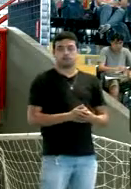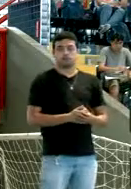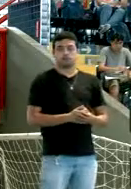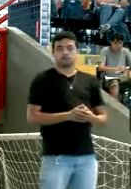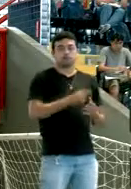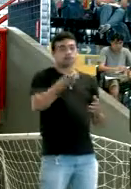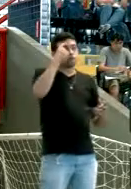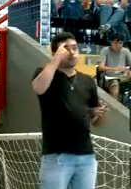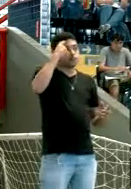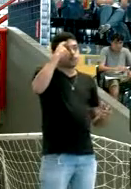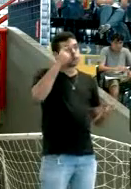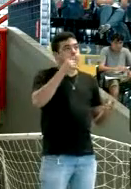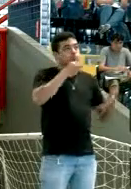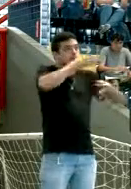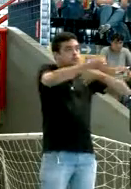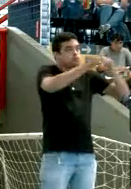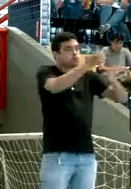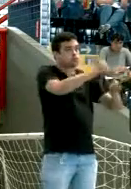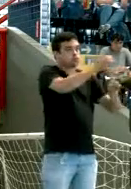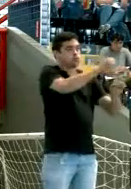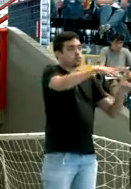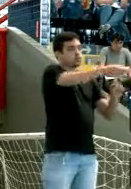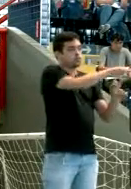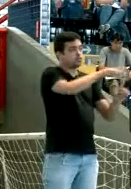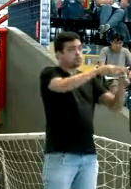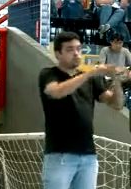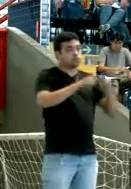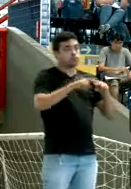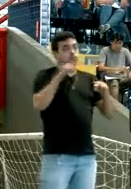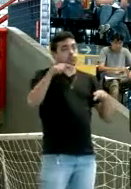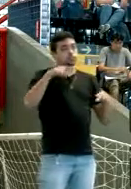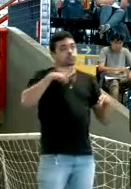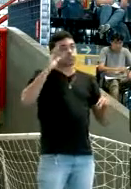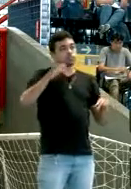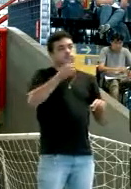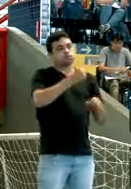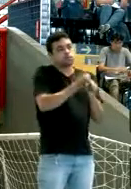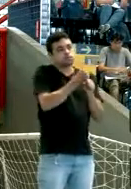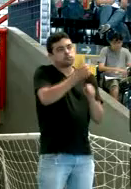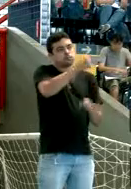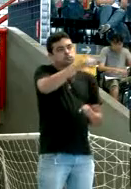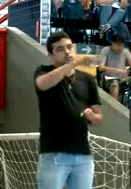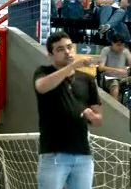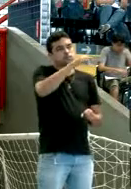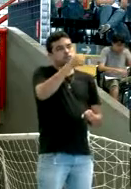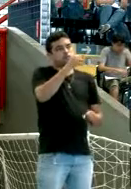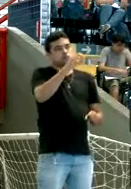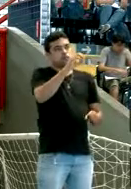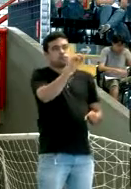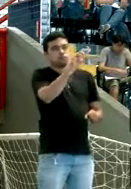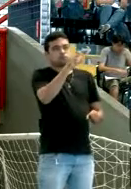seu pensamento acerca da sociedade. Mafalda vive entre os anos 70 e 80 nos Estados